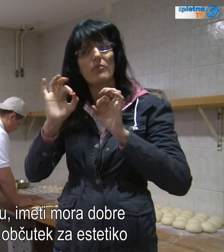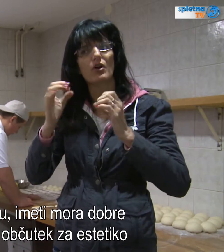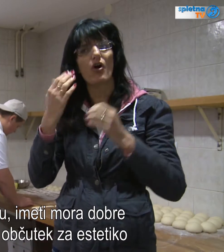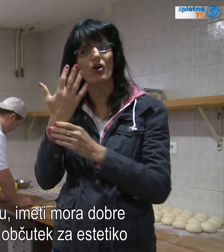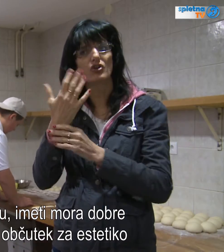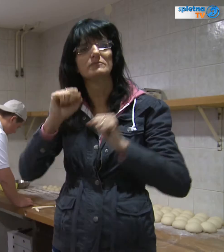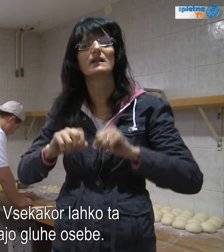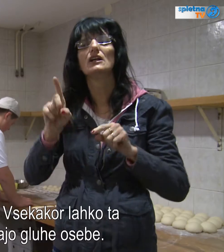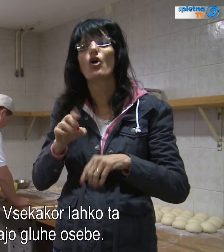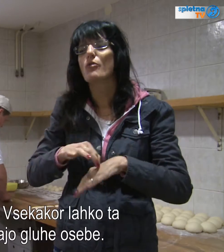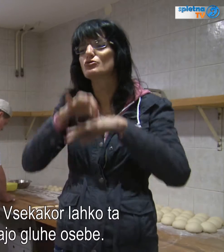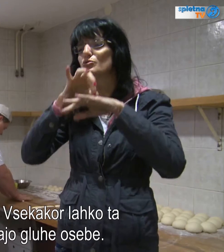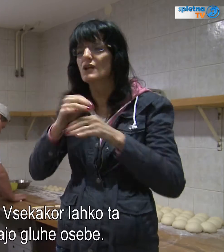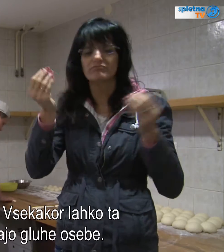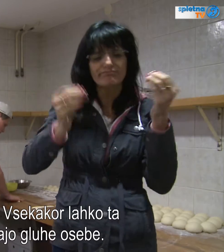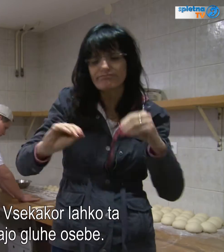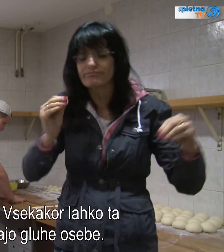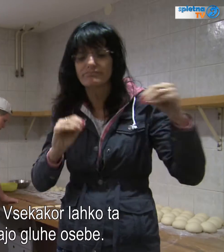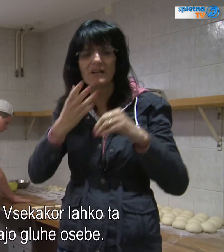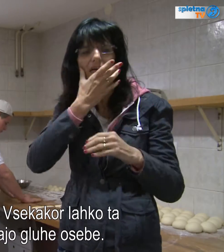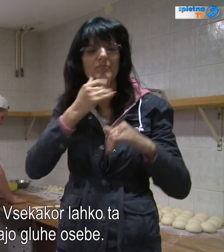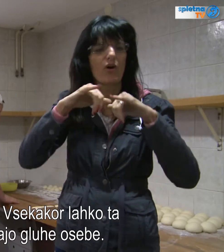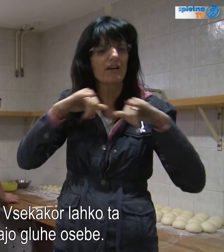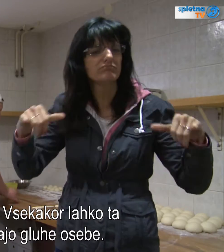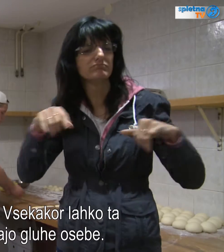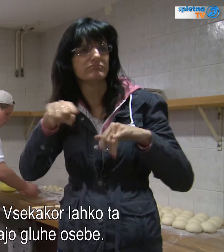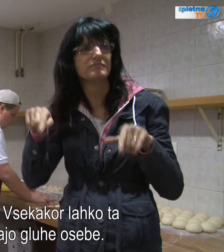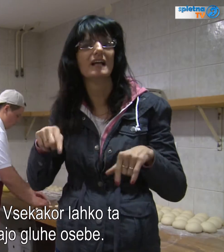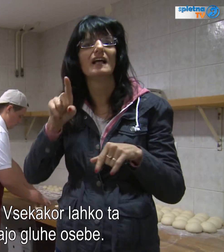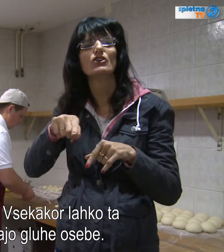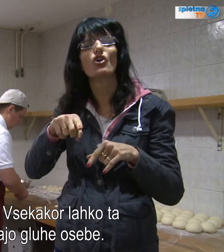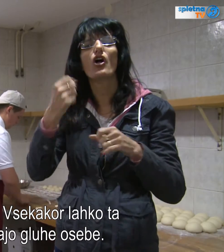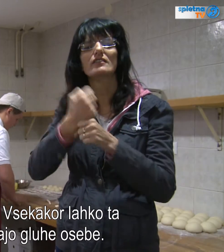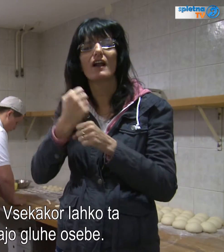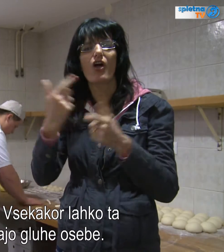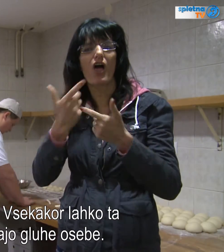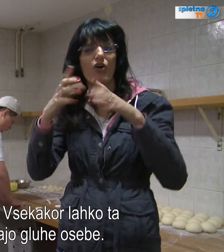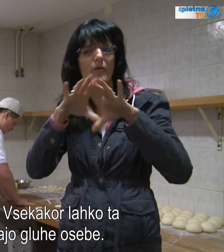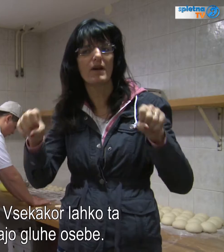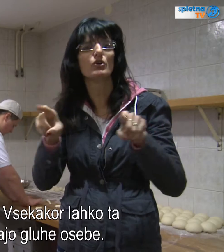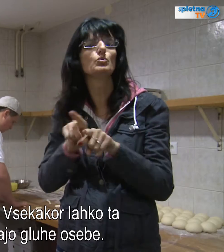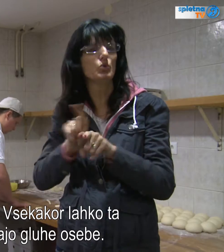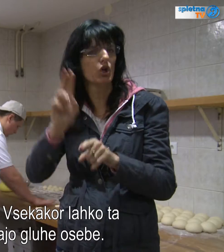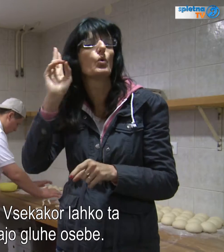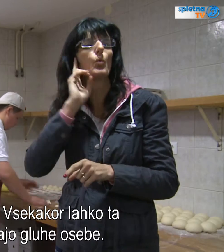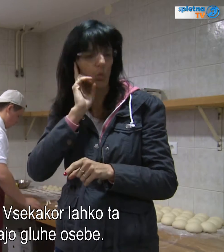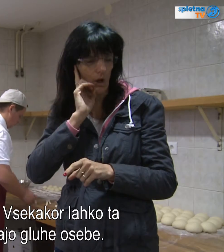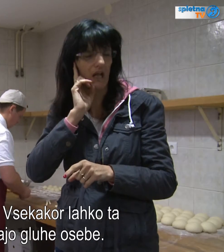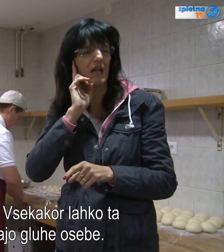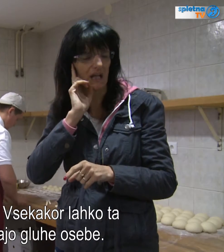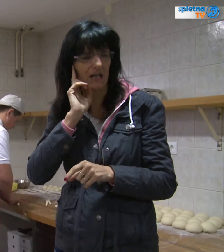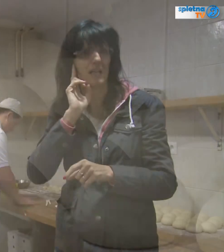občutek za estetiko, kreativnost. Vsekakor lahko to delo opravljajo tudi gluhonemi.